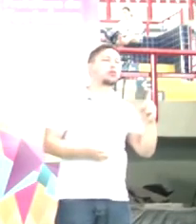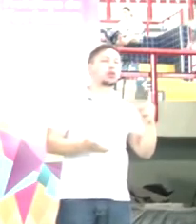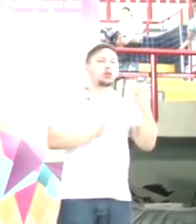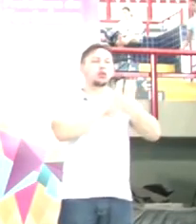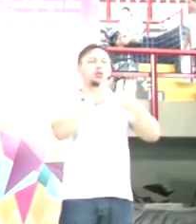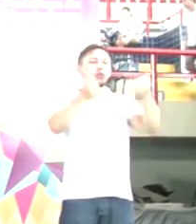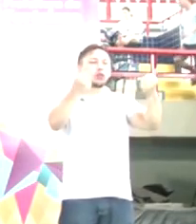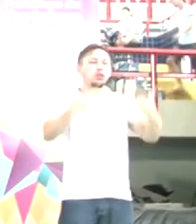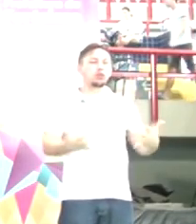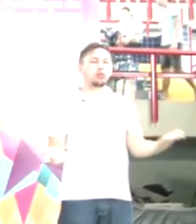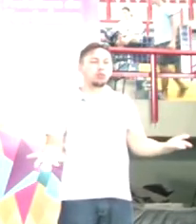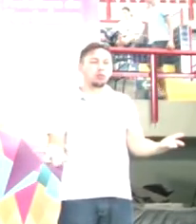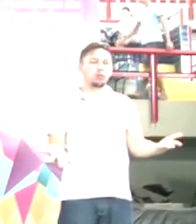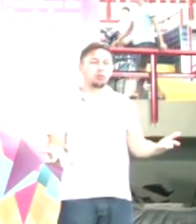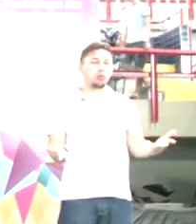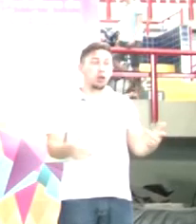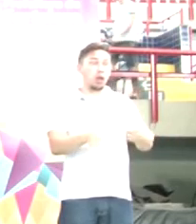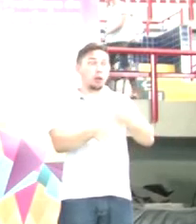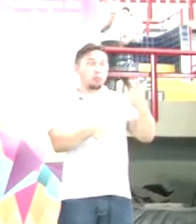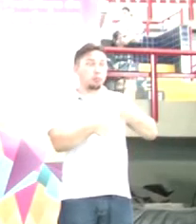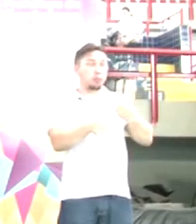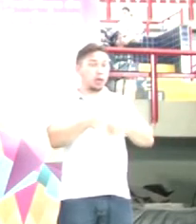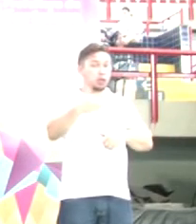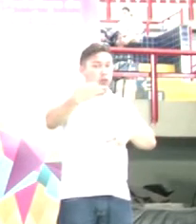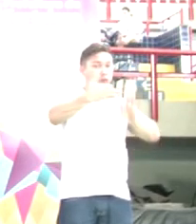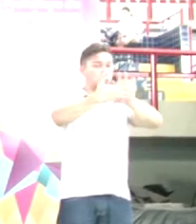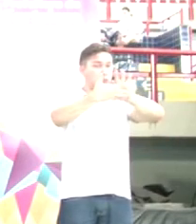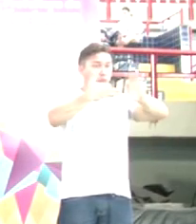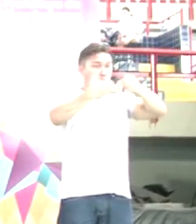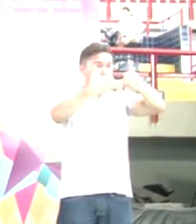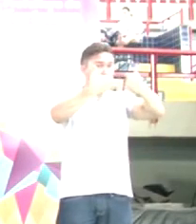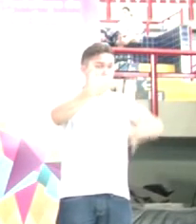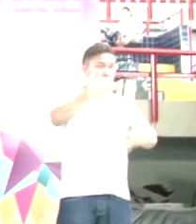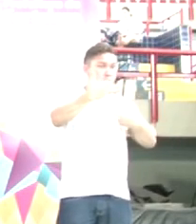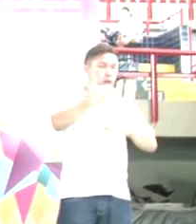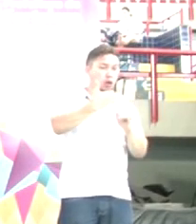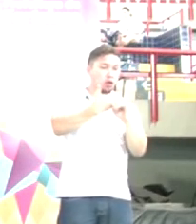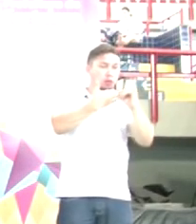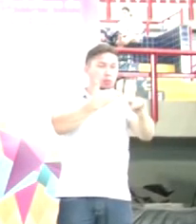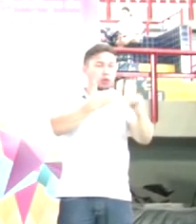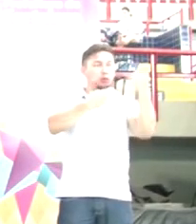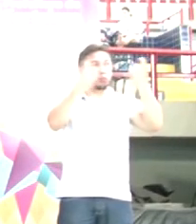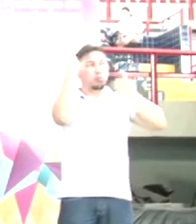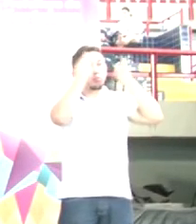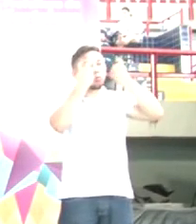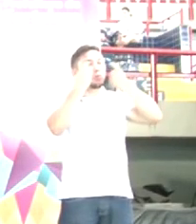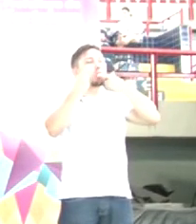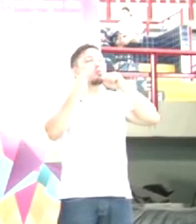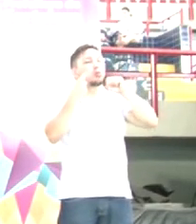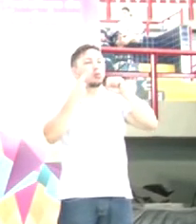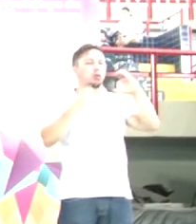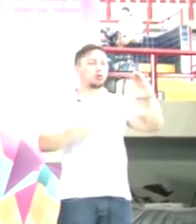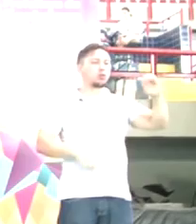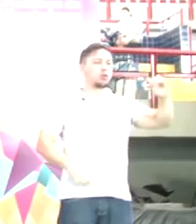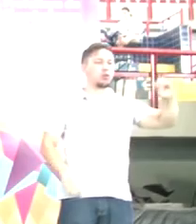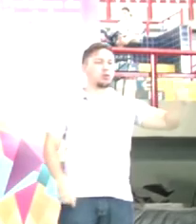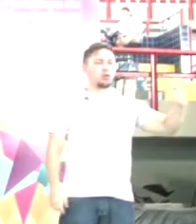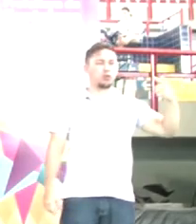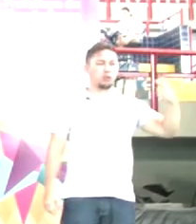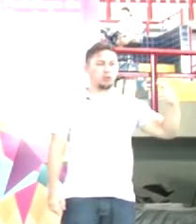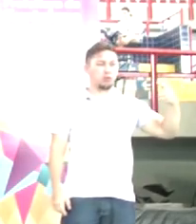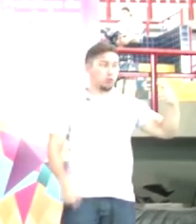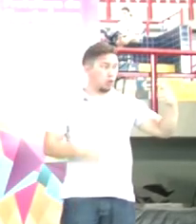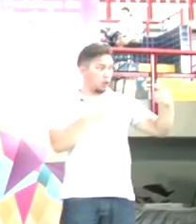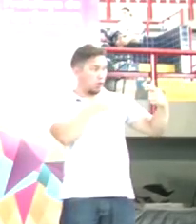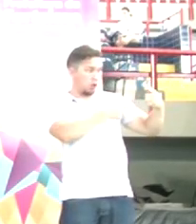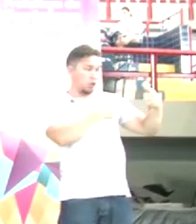não fala. Mas no primeiro parágrafo, ele fala para você da preocupação com o CO2.